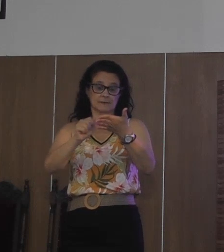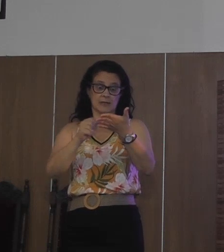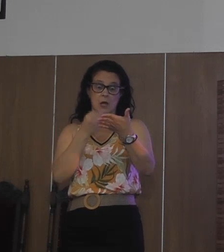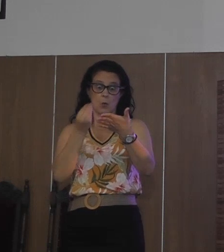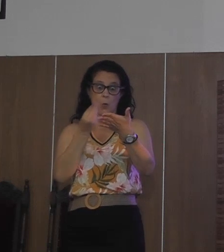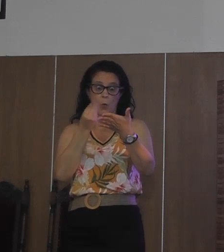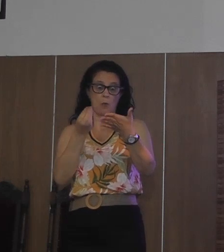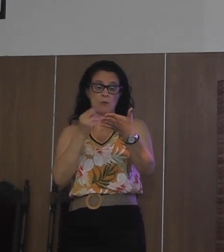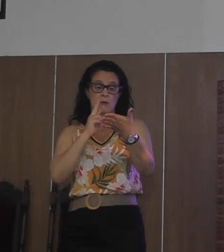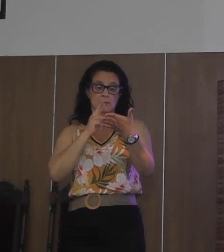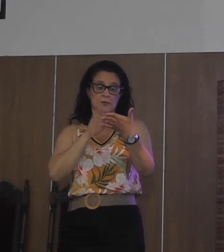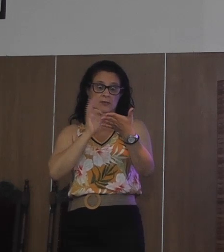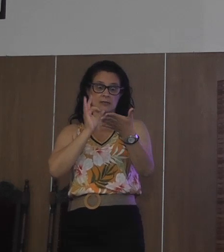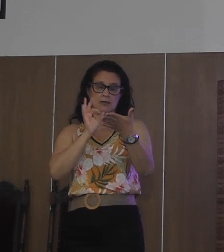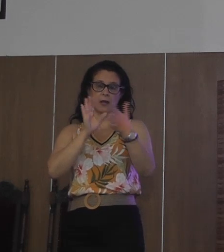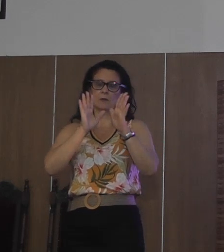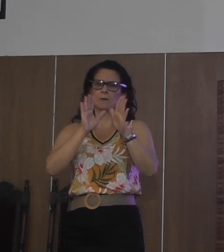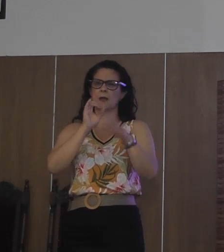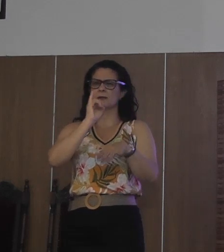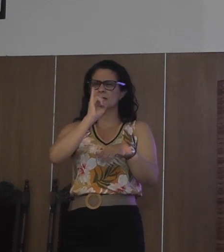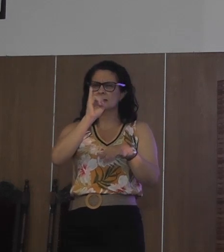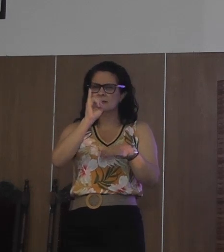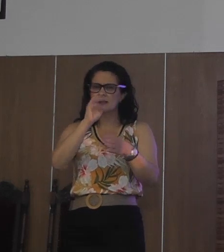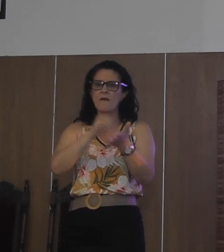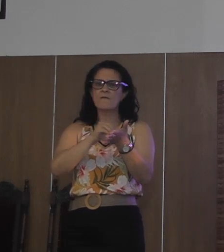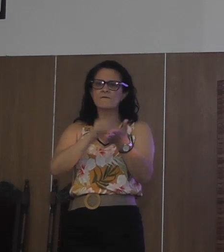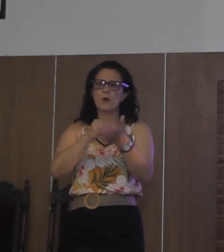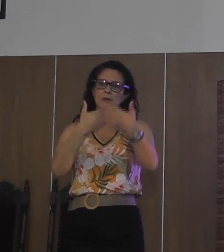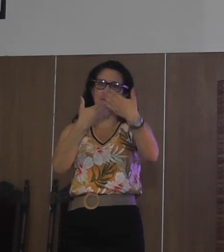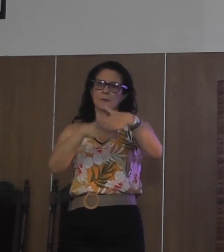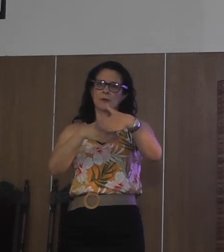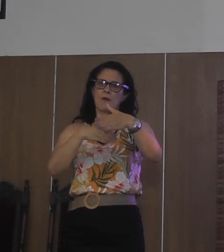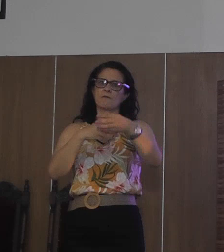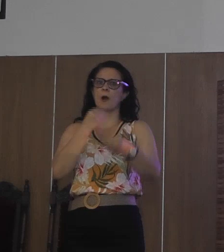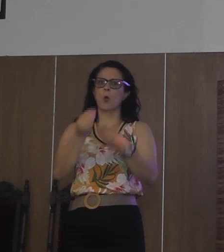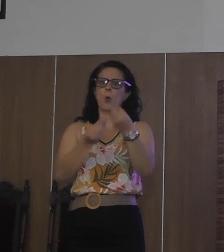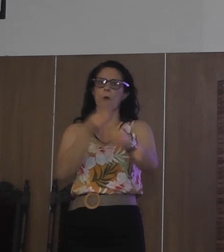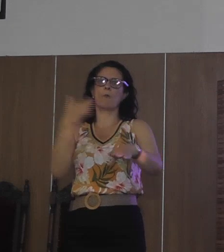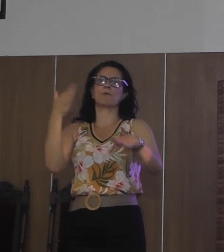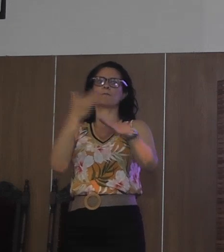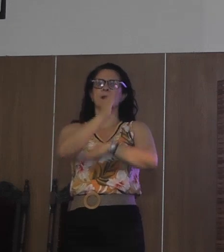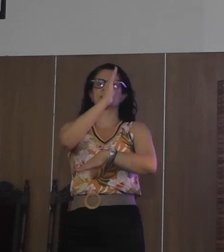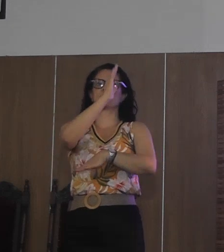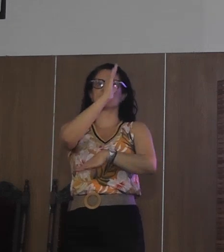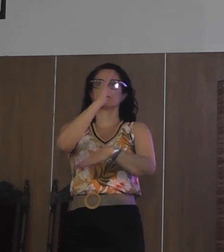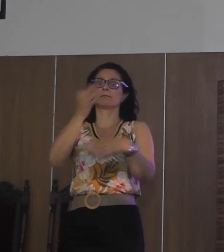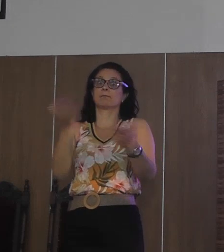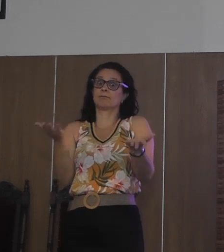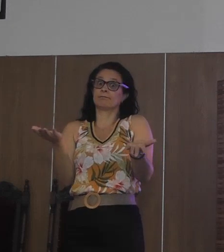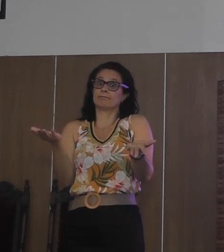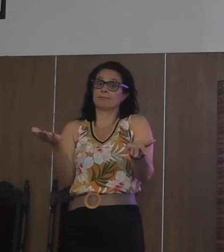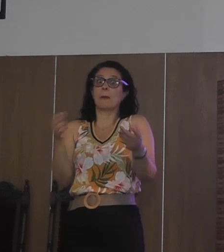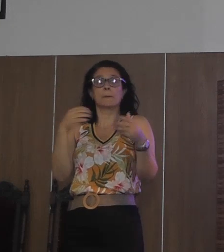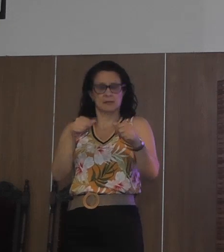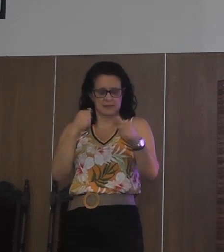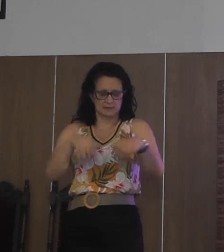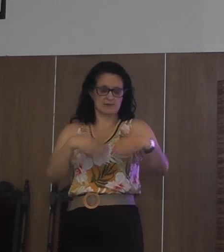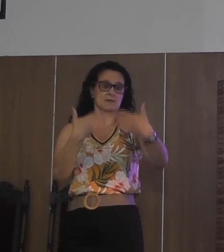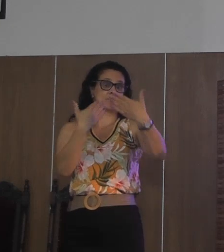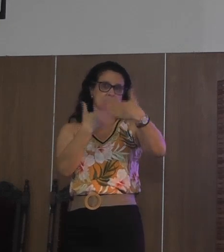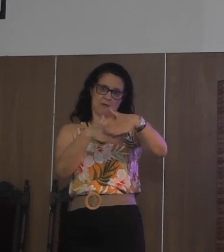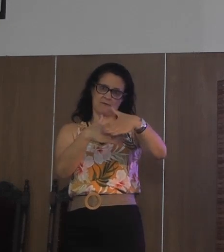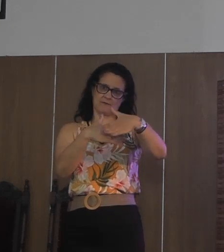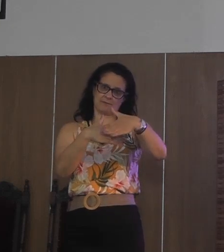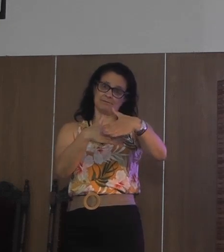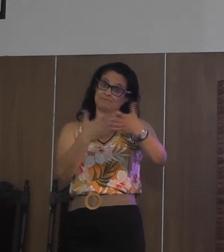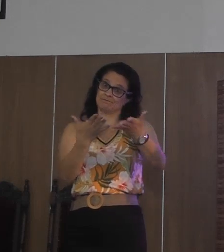provado. Prova na minha e na sua vida, ela vem com um intuito: é fazer a